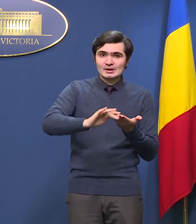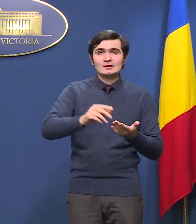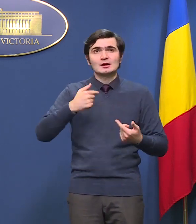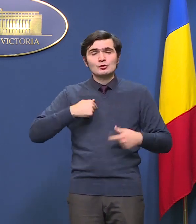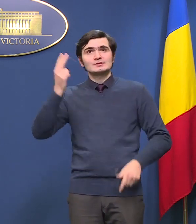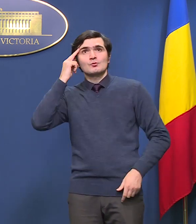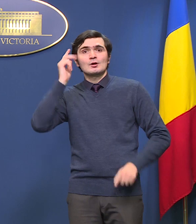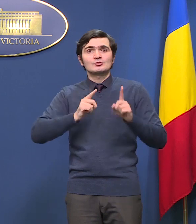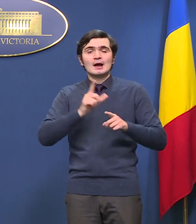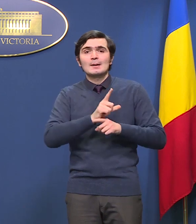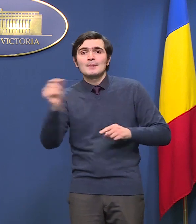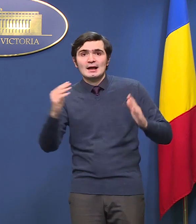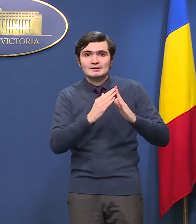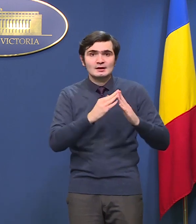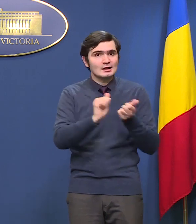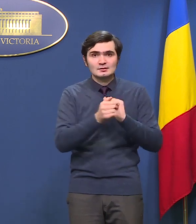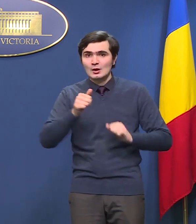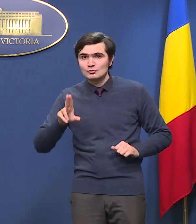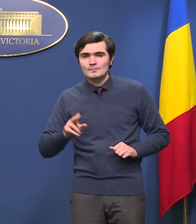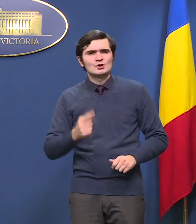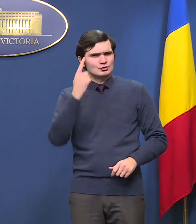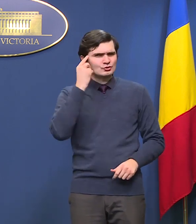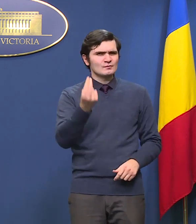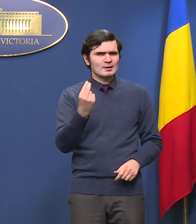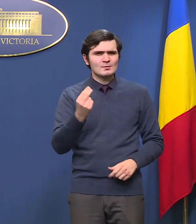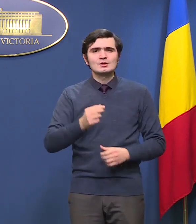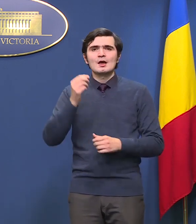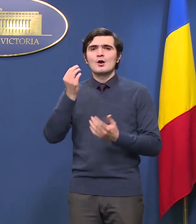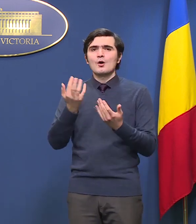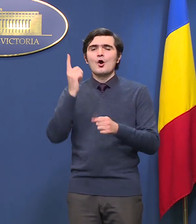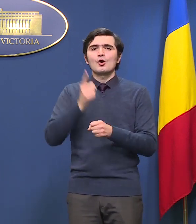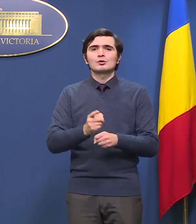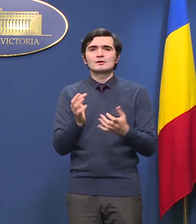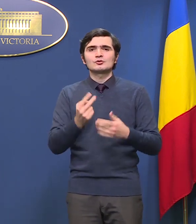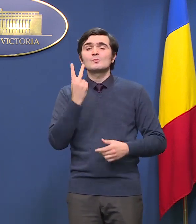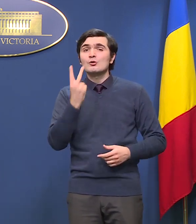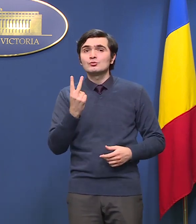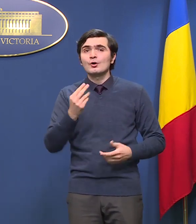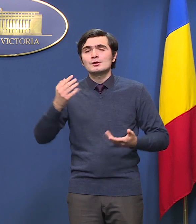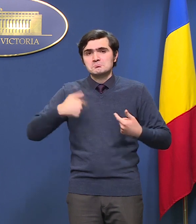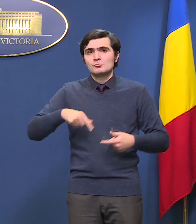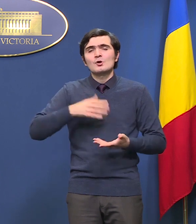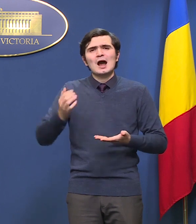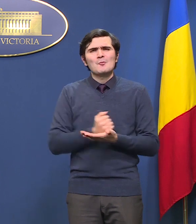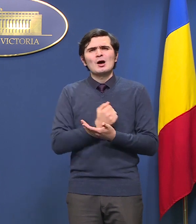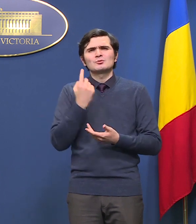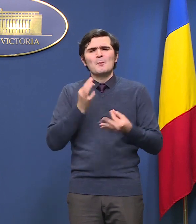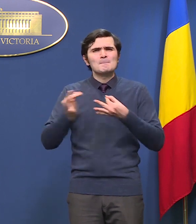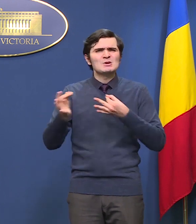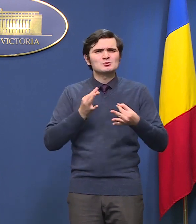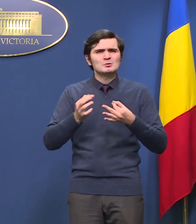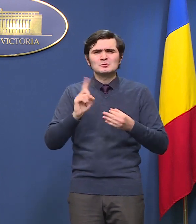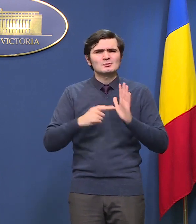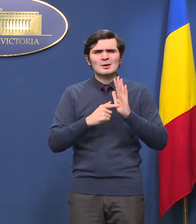afara domiciliului sau nu. Știți foarte bine că în ordonanța 2 am luat o măsură care nu a fost prezentată foarte